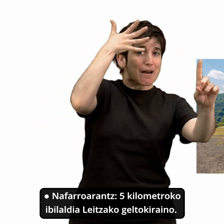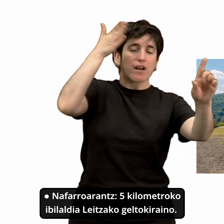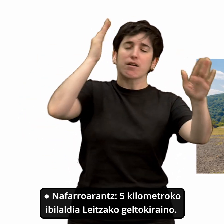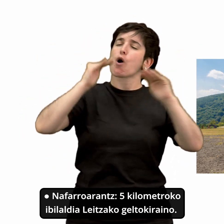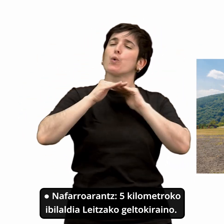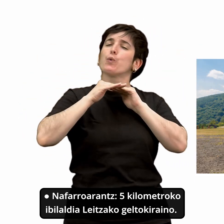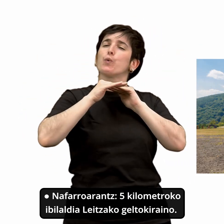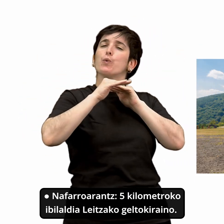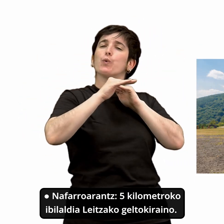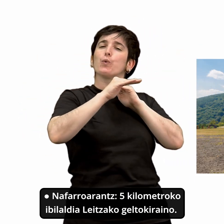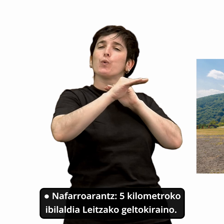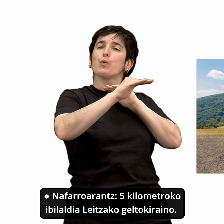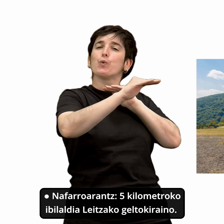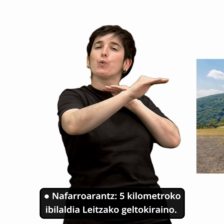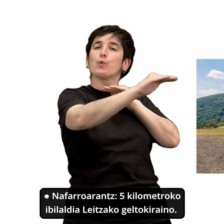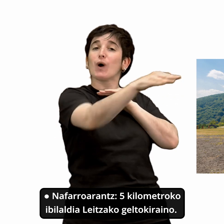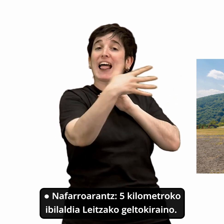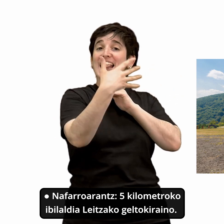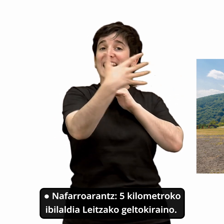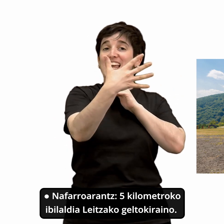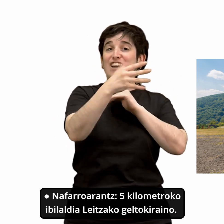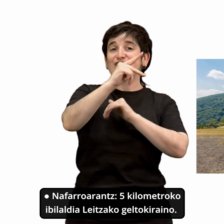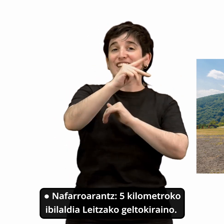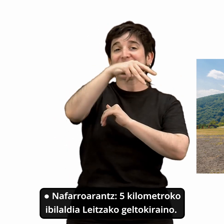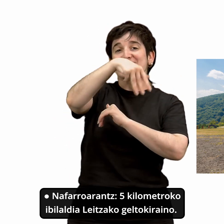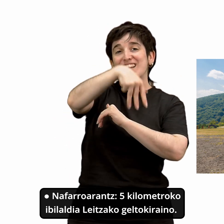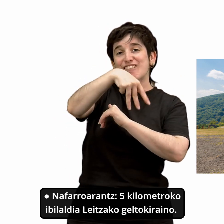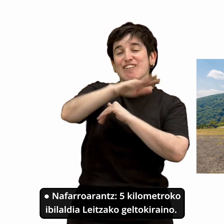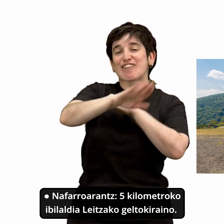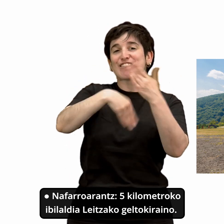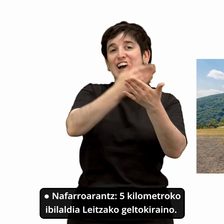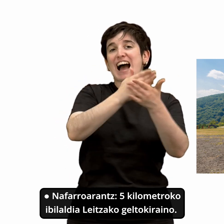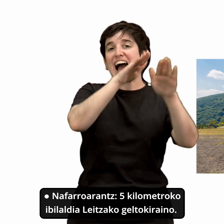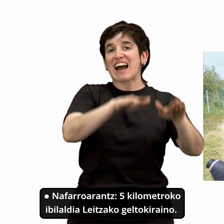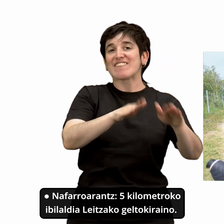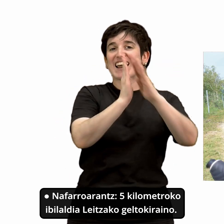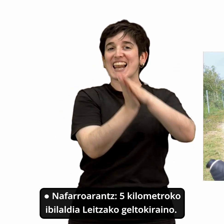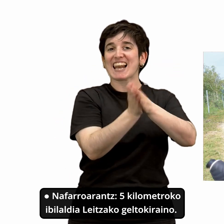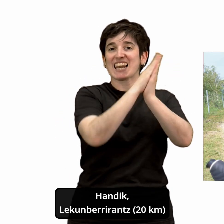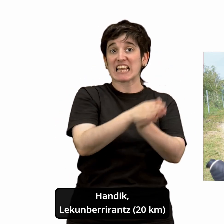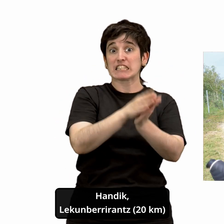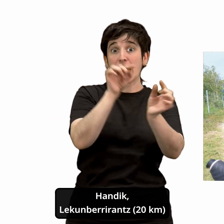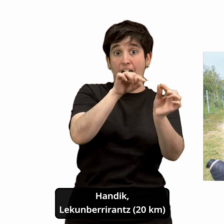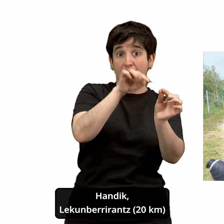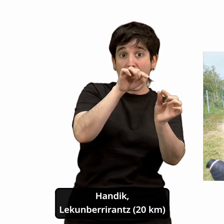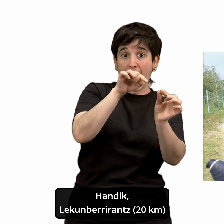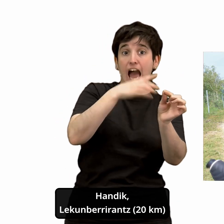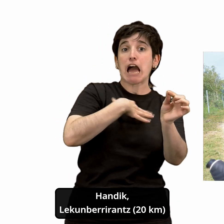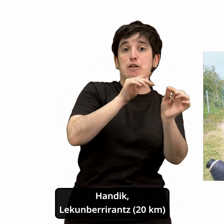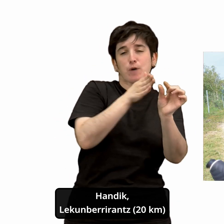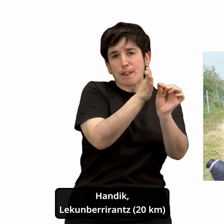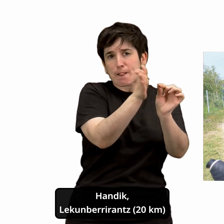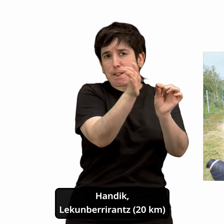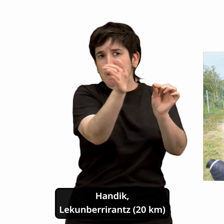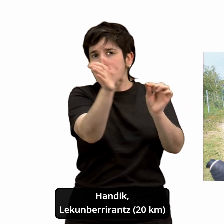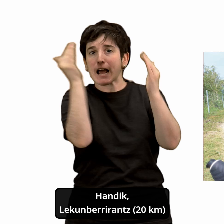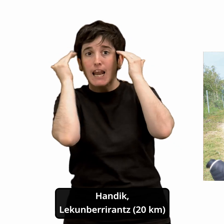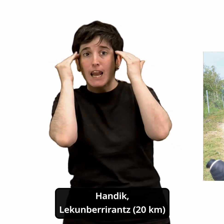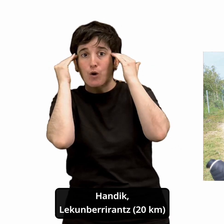Nafarroarantz, 5 kilometroko ibilaldia Leitzako geltokiraino. Handik, Lekunberrirantz 20